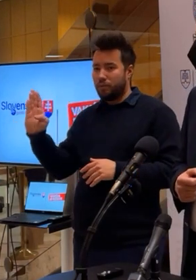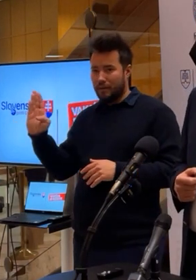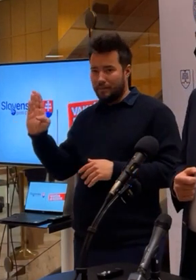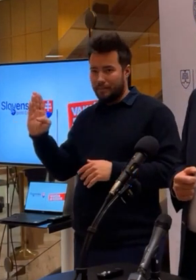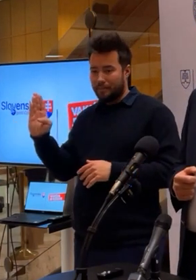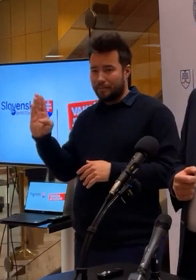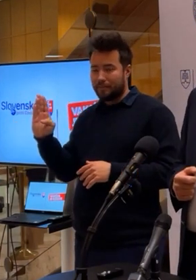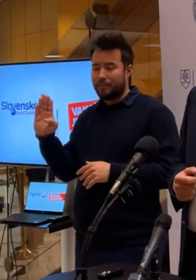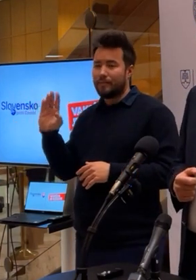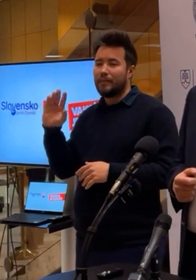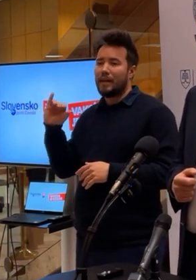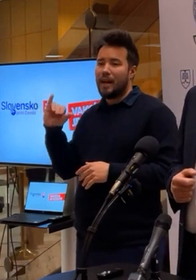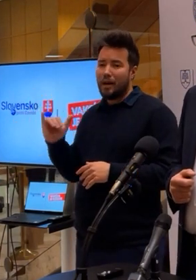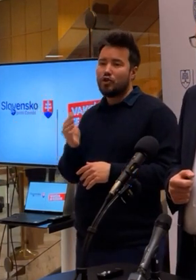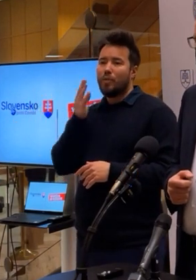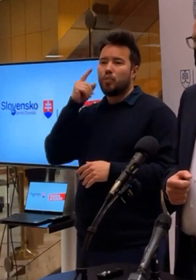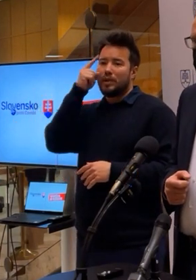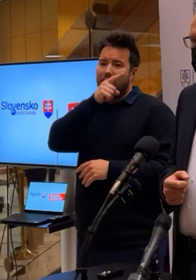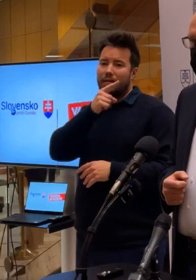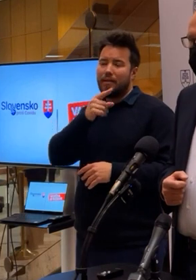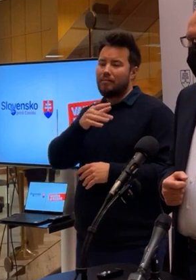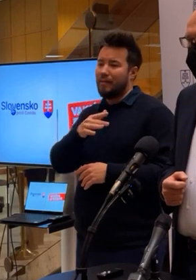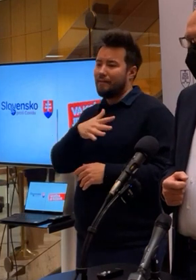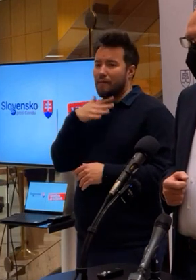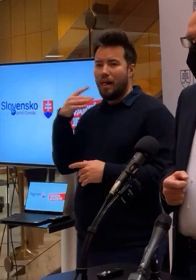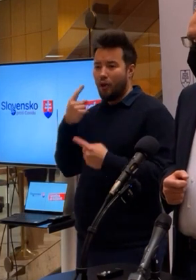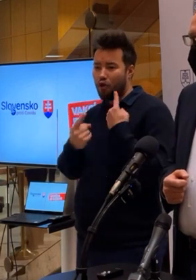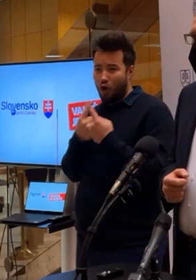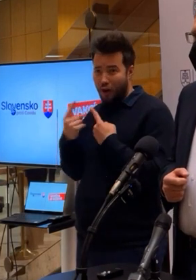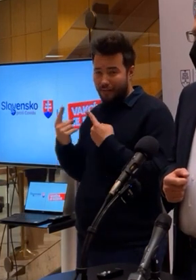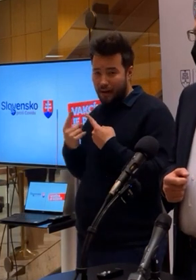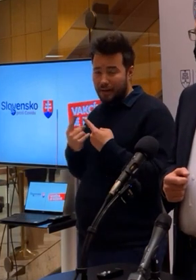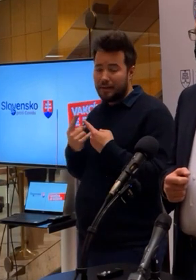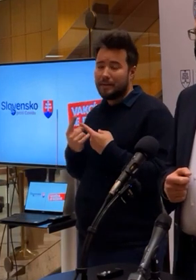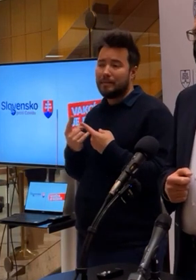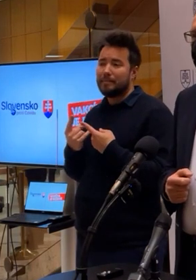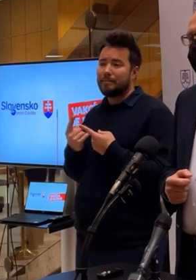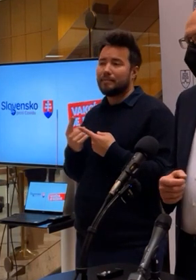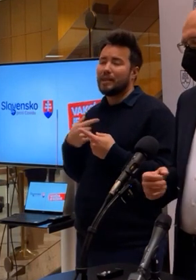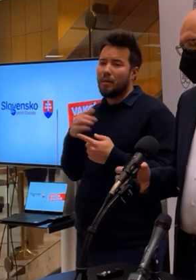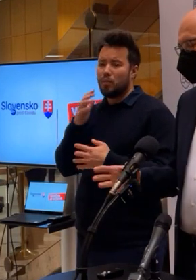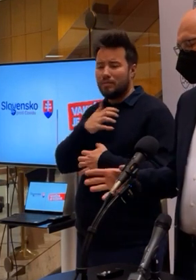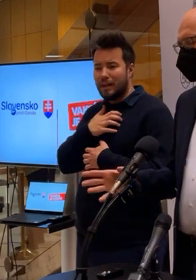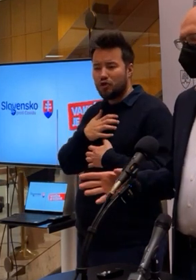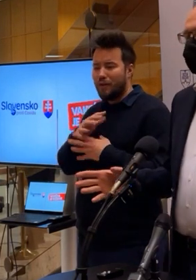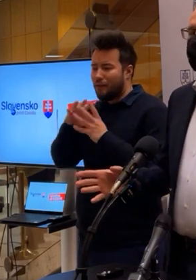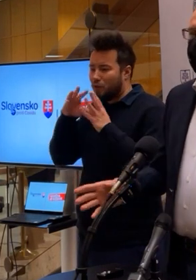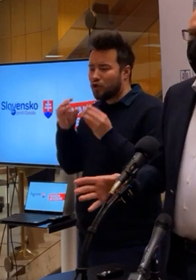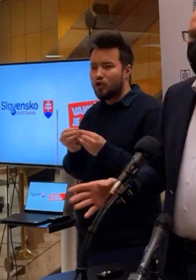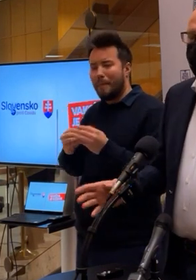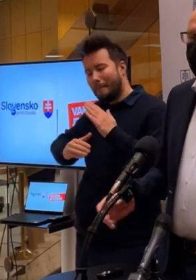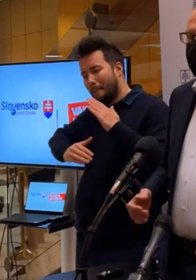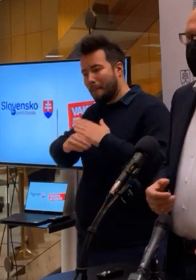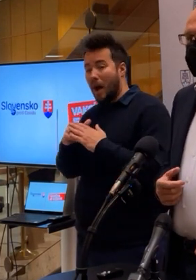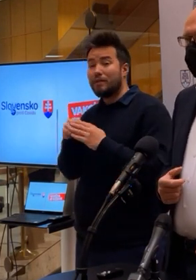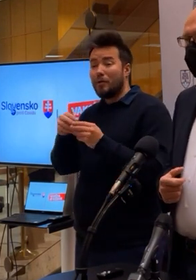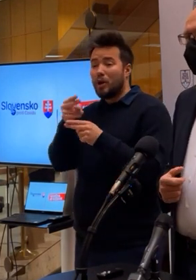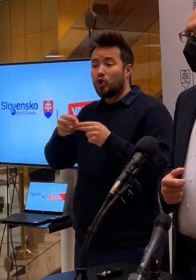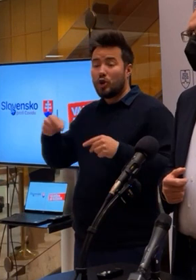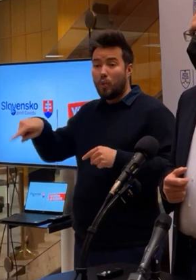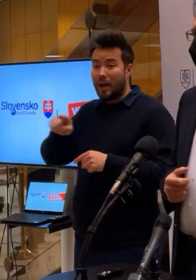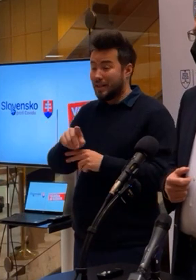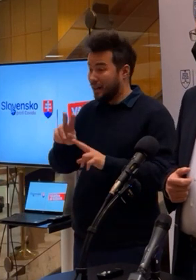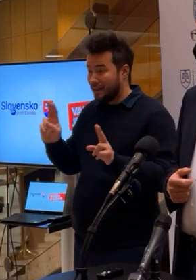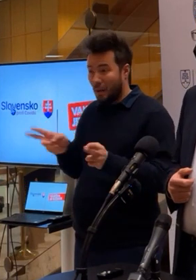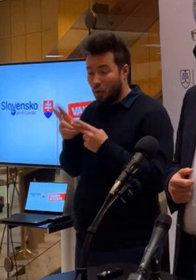bude prebiehať intenzívne rokovanie a spravím všetko preto, aby tie reštaurácie, keď už ich v tomto momente